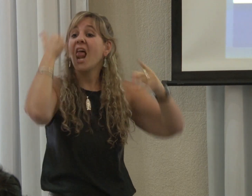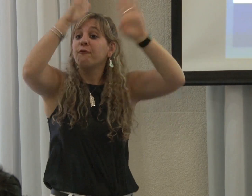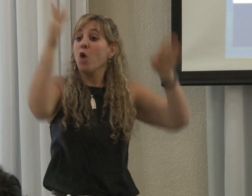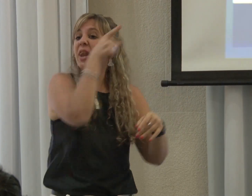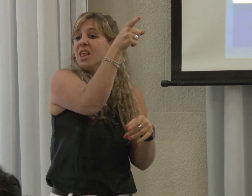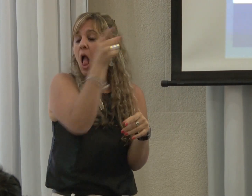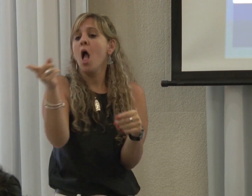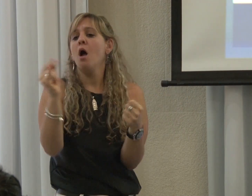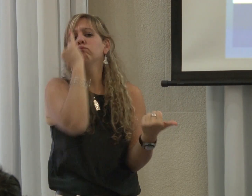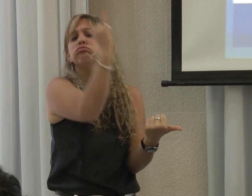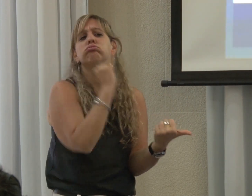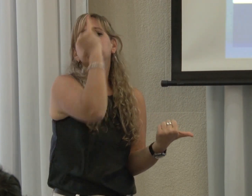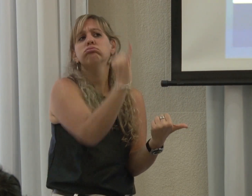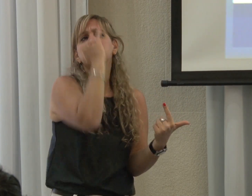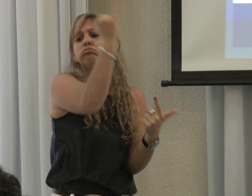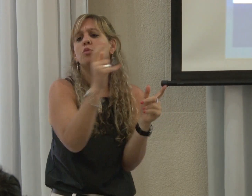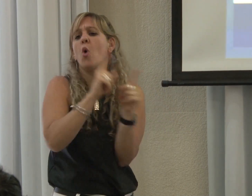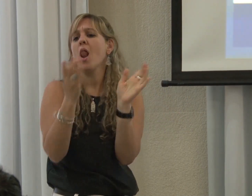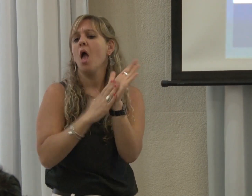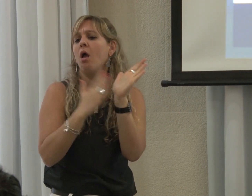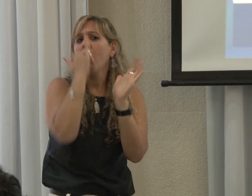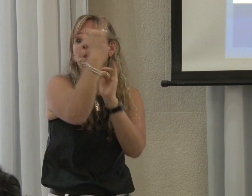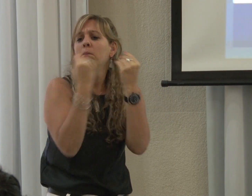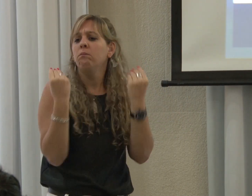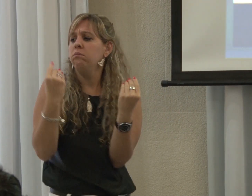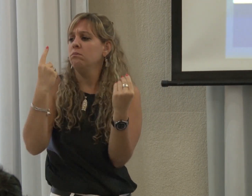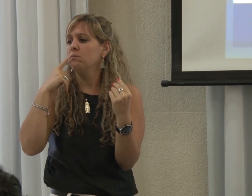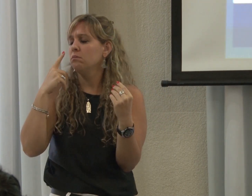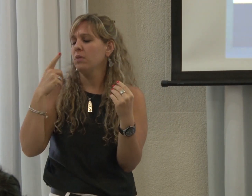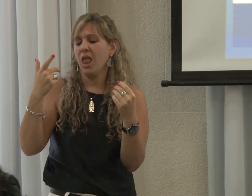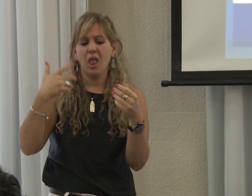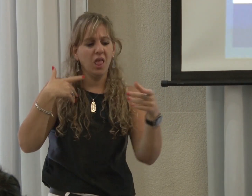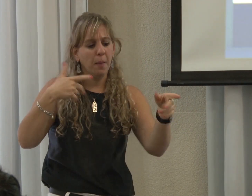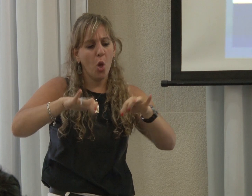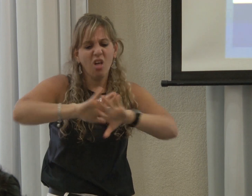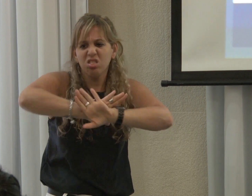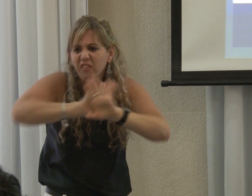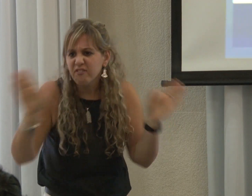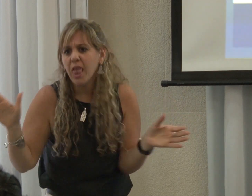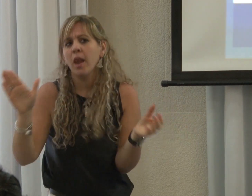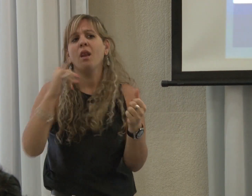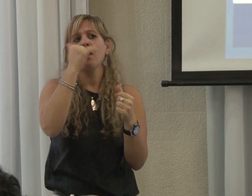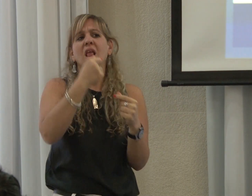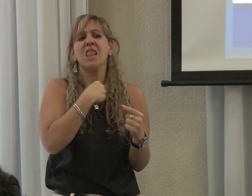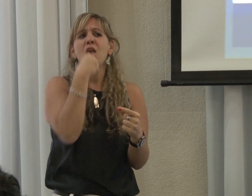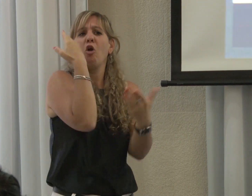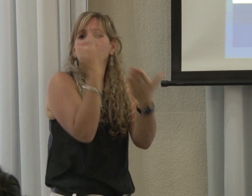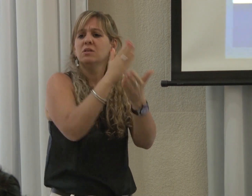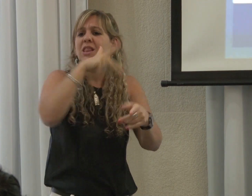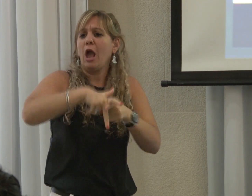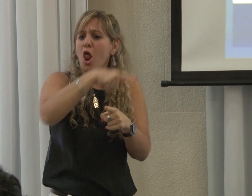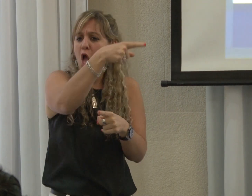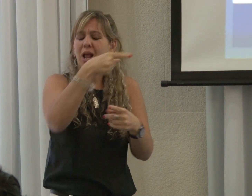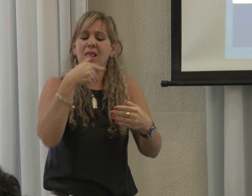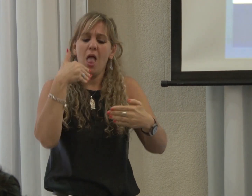una persona sorda se empezó en Telefónica a informar, a dar conocimiento de cómo funcionaba, decir que los teléfonos